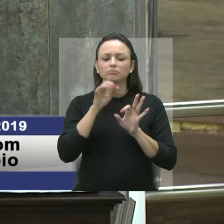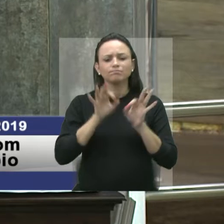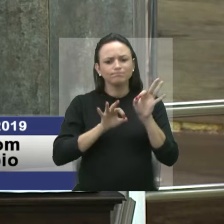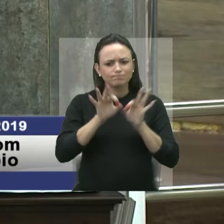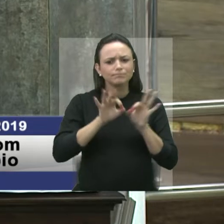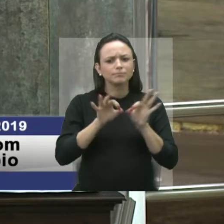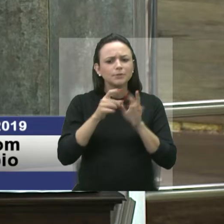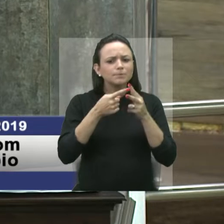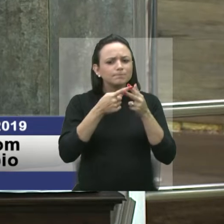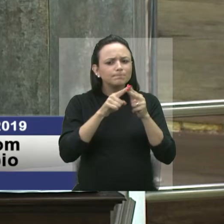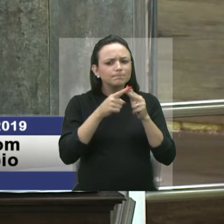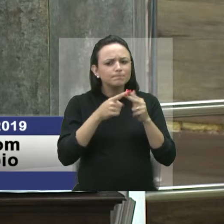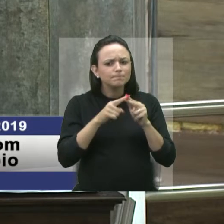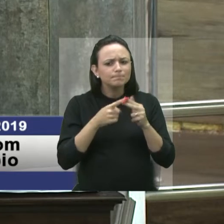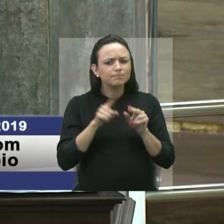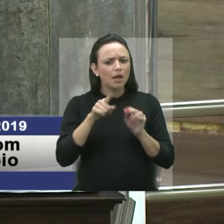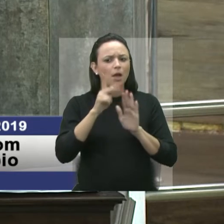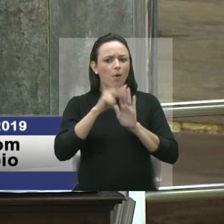do projeto,